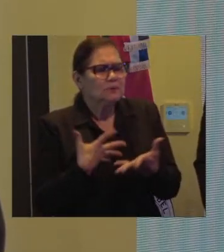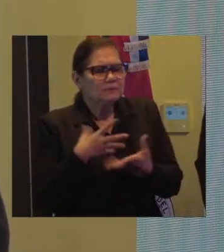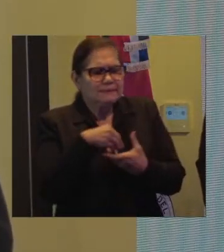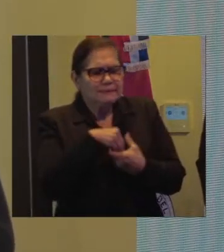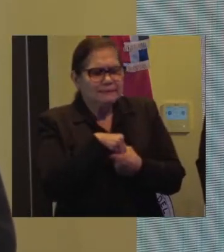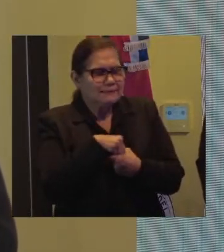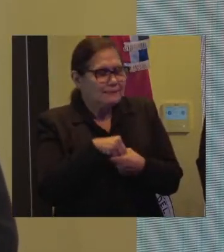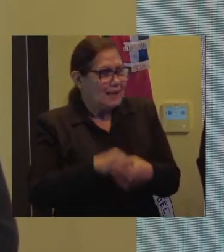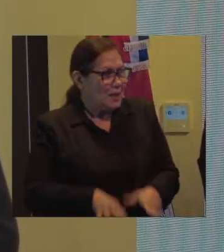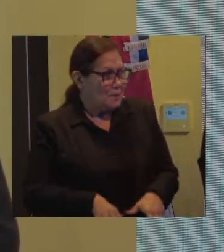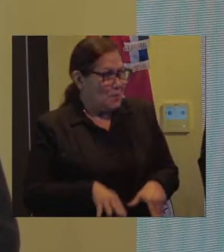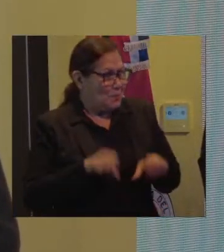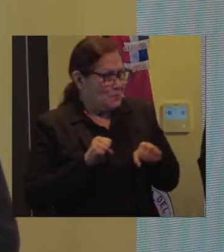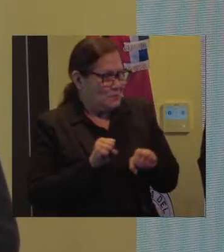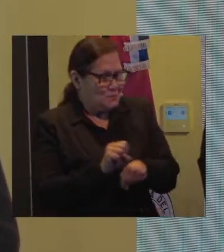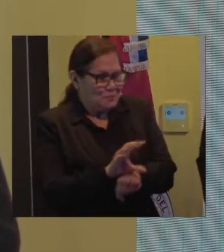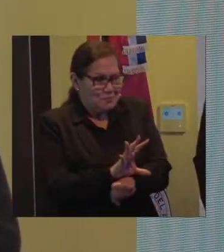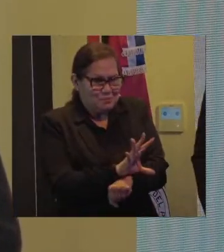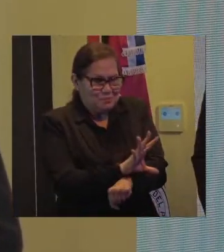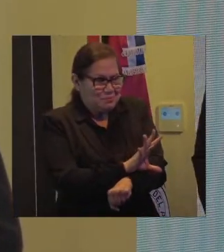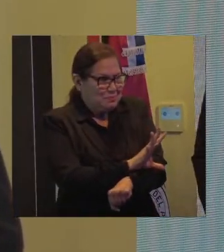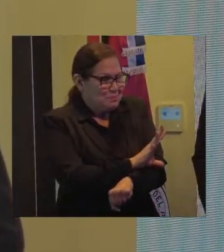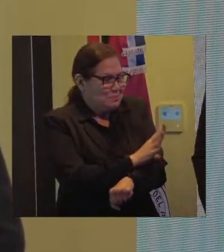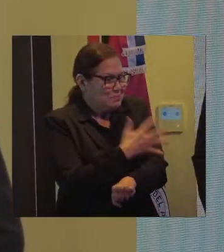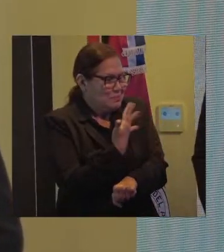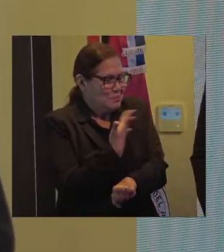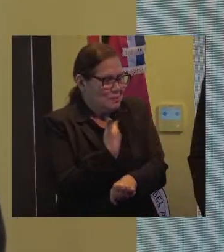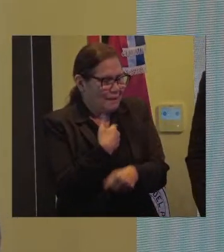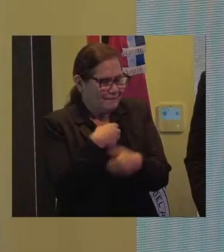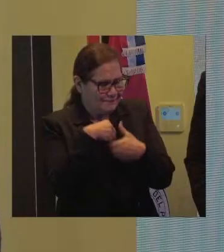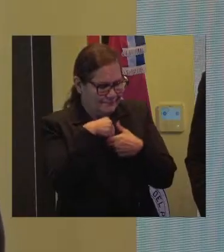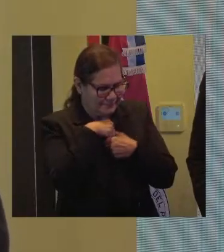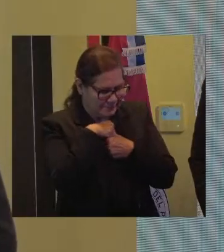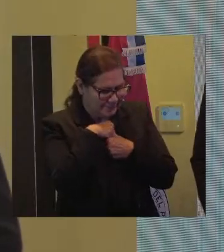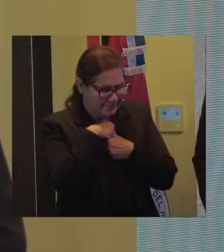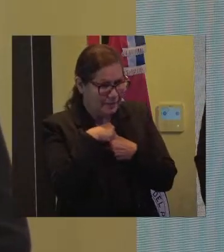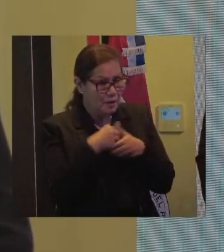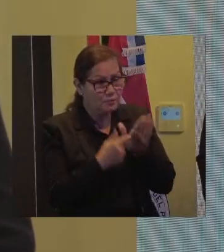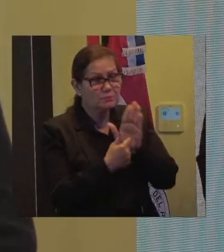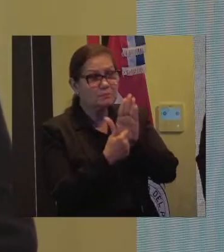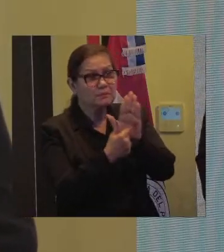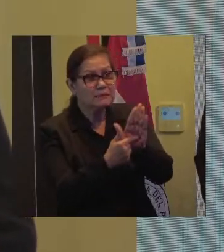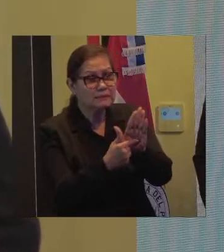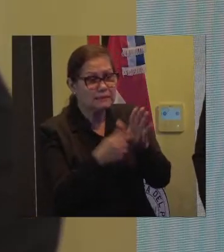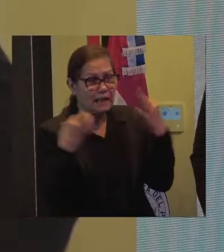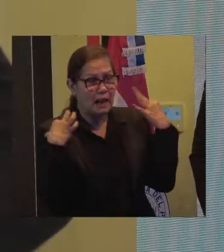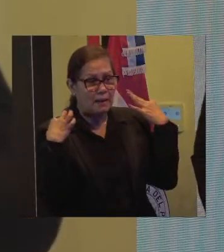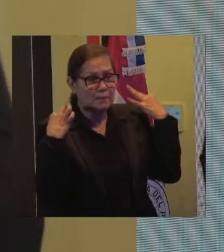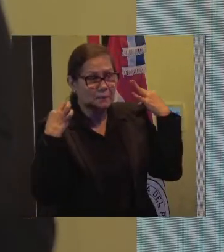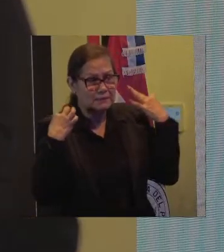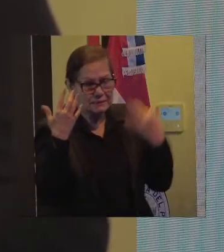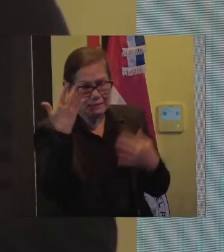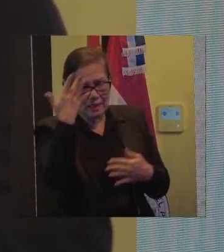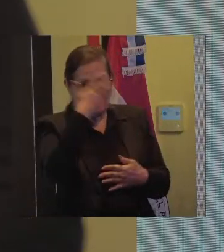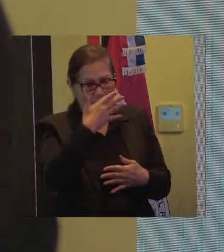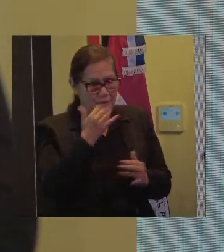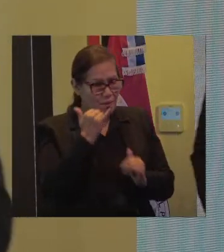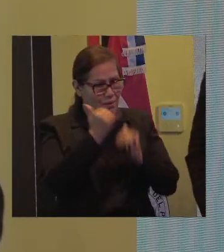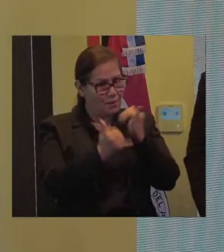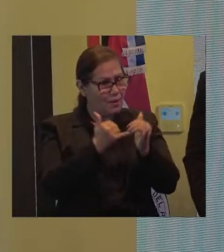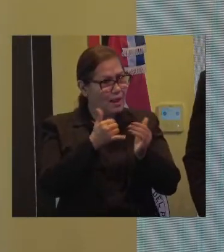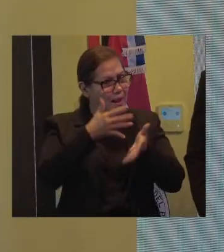emoción, de un significado bastante profundo. Presentar El Principito narrado en lengua de